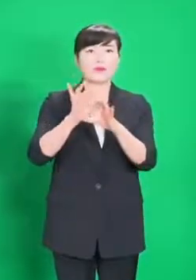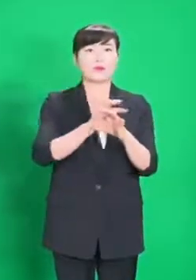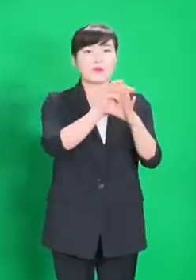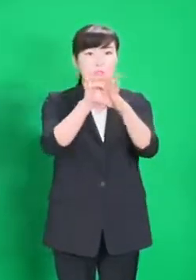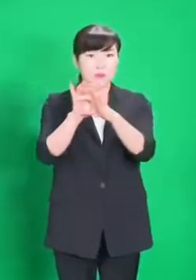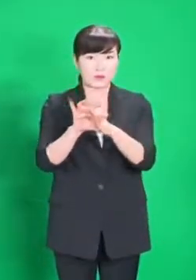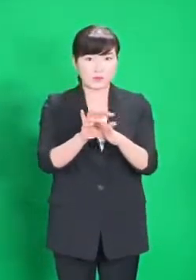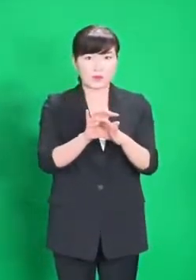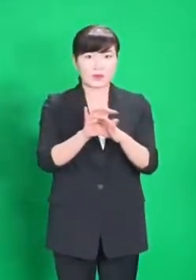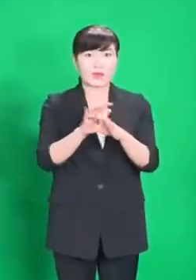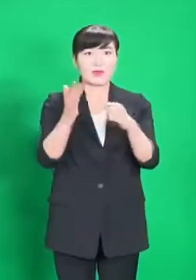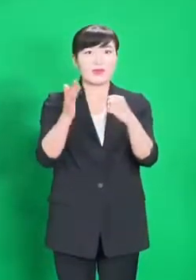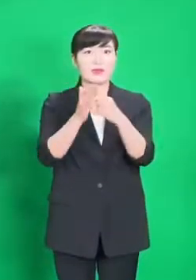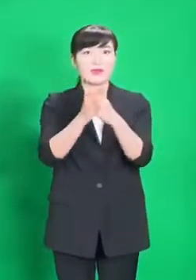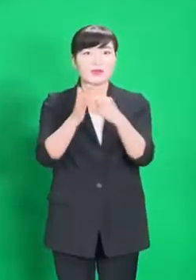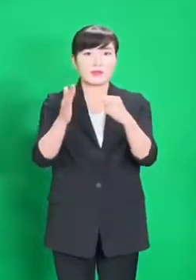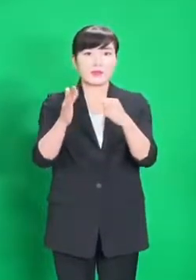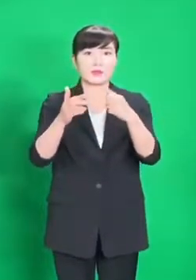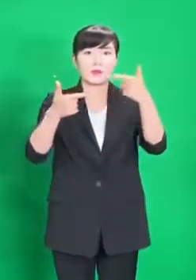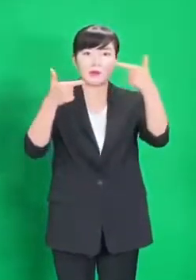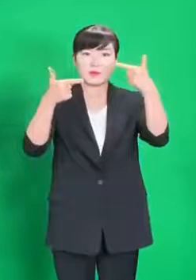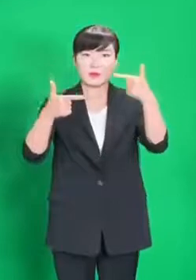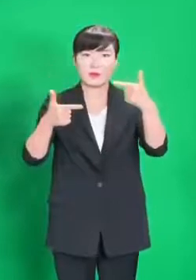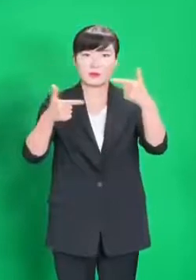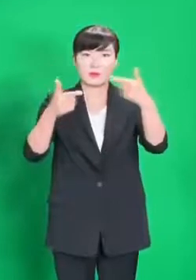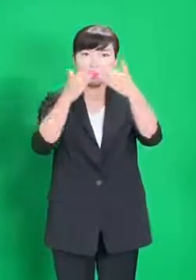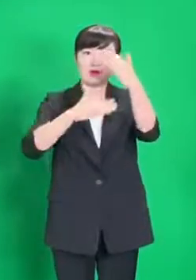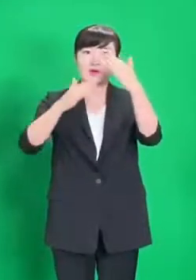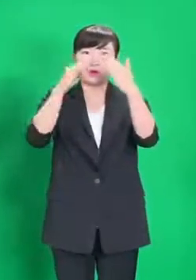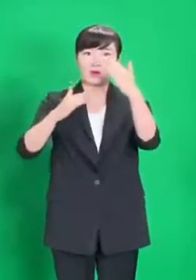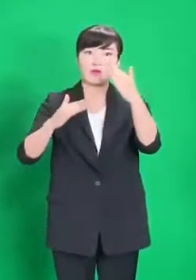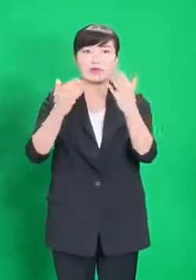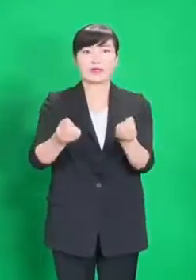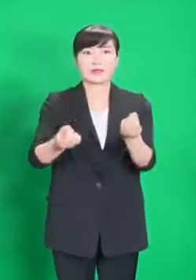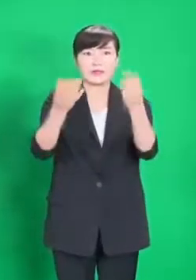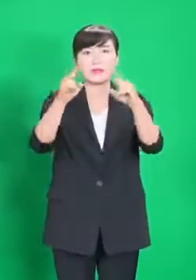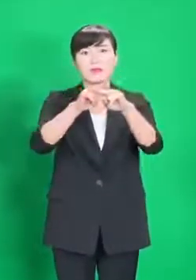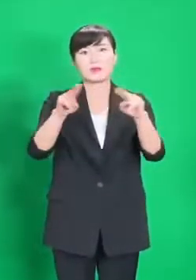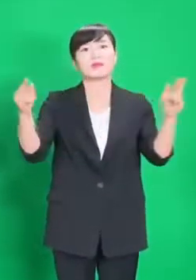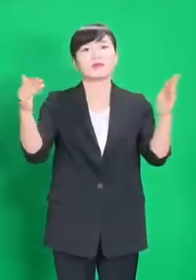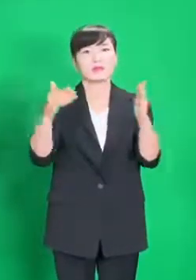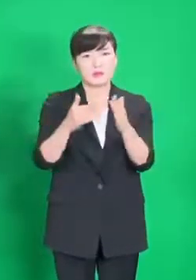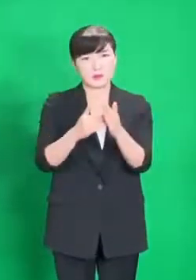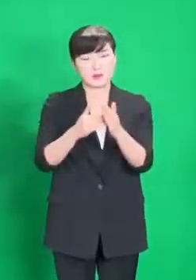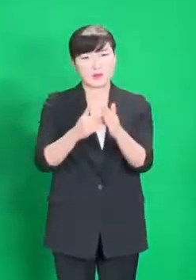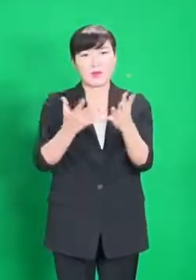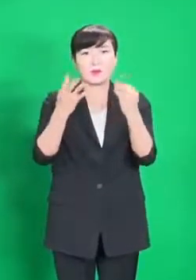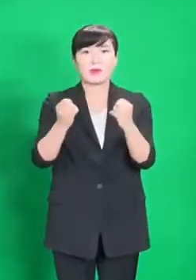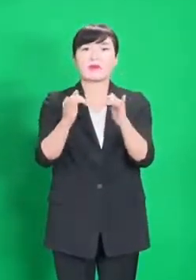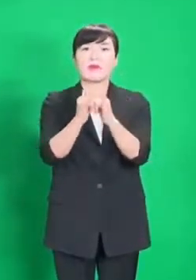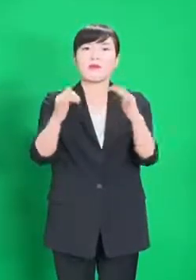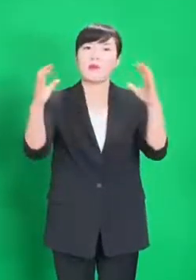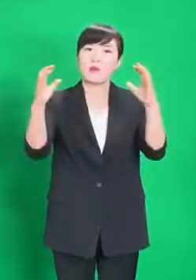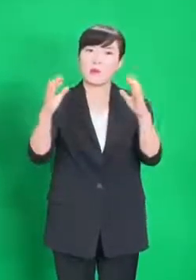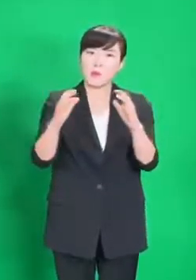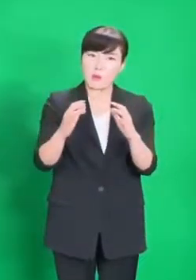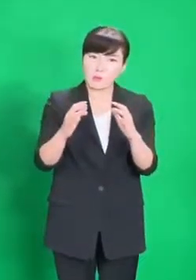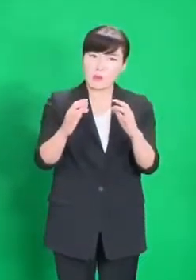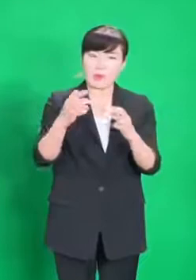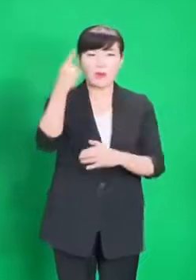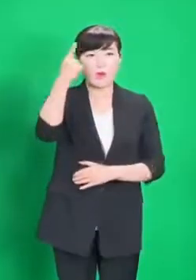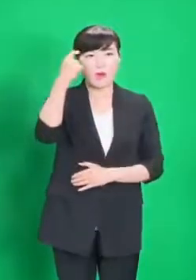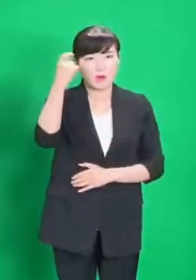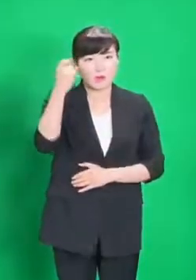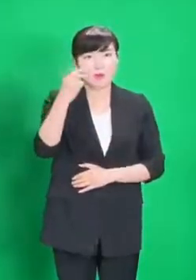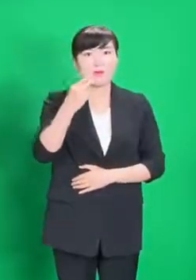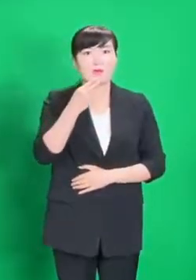코로나19로 인해 현충일 추념식 공식 행사가 취소되어 많은 사람이 함께 모여 추모할 수